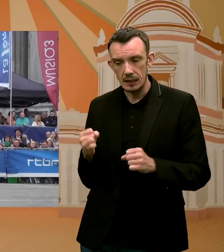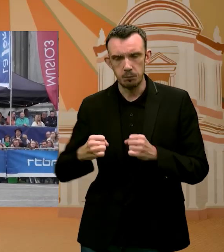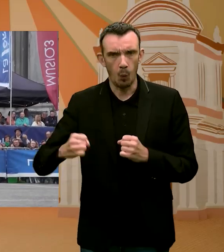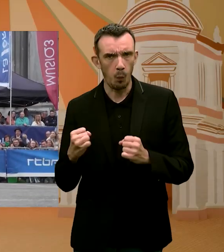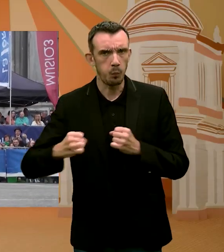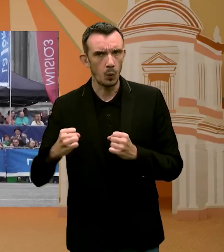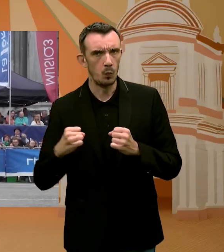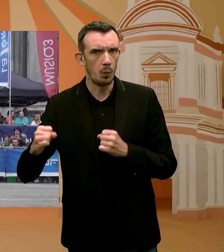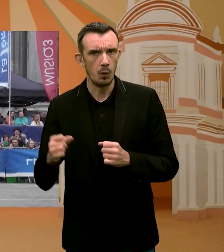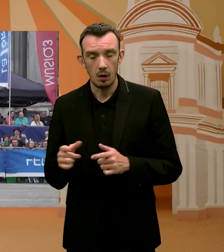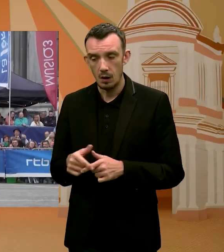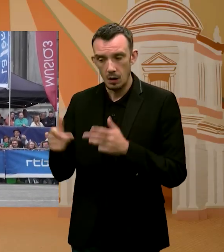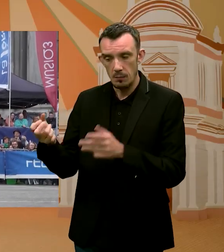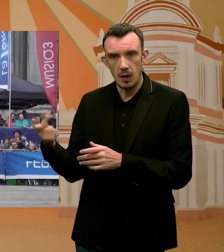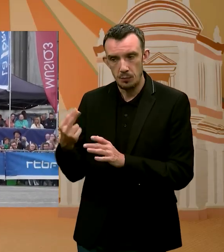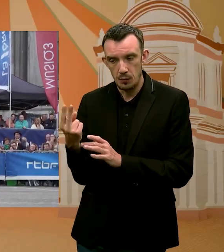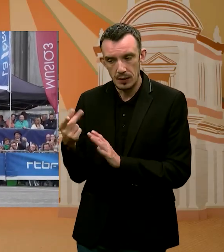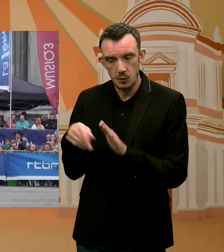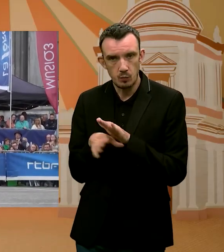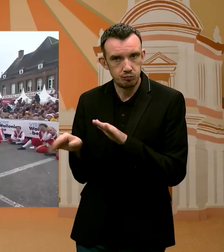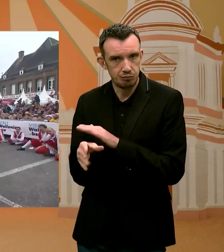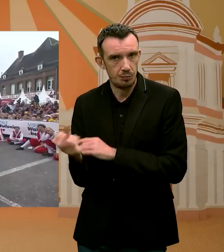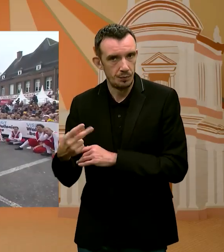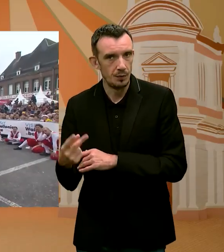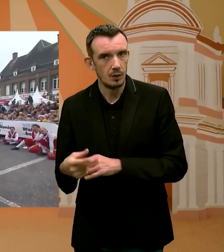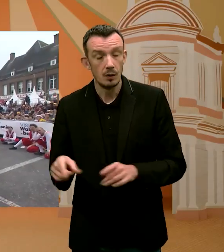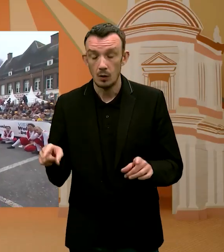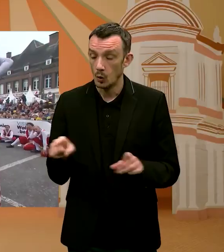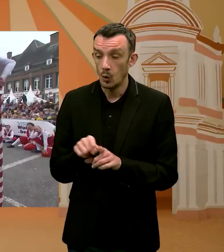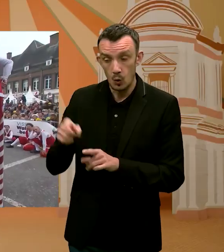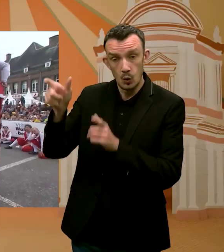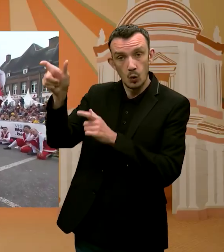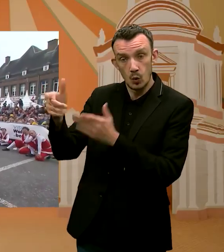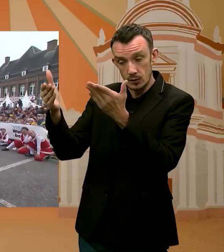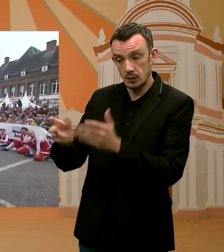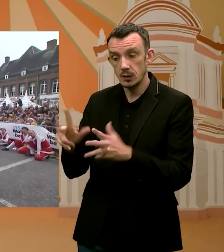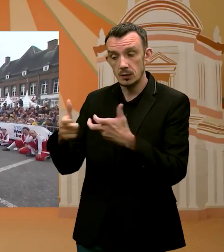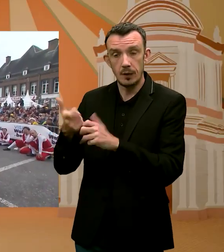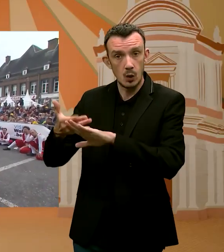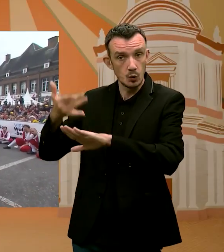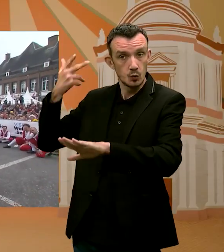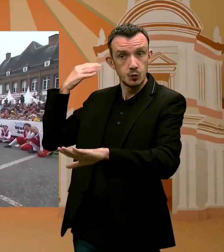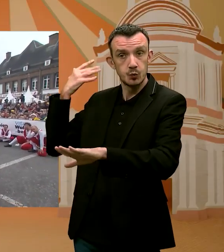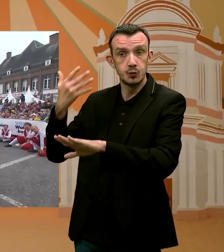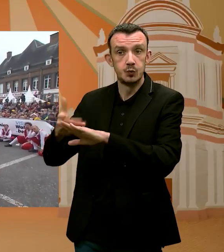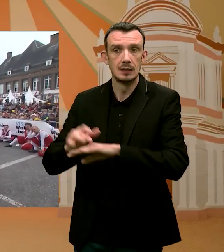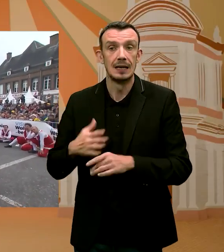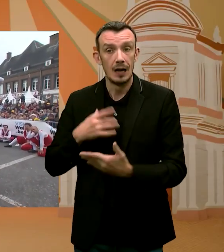j'étais un peu... Voilà. Et en plus, lui, de ça, les 2. En plus de ça, il peut compter sur une expérience énorme. Voilà, on a la génuflexion. On a une génuflexion.